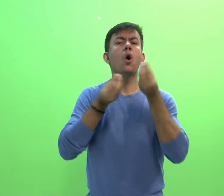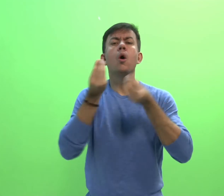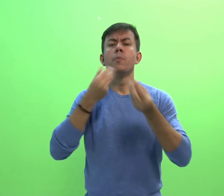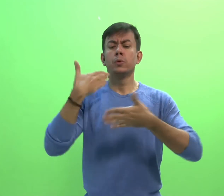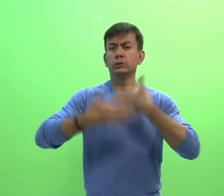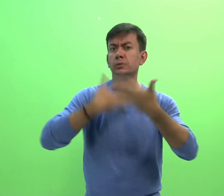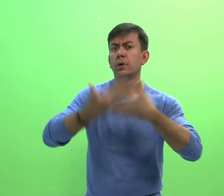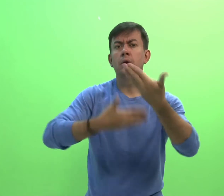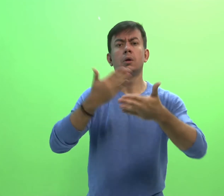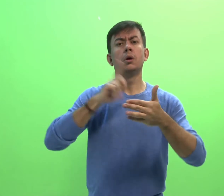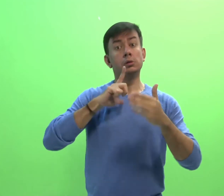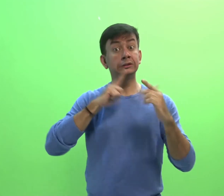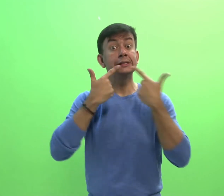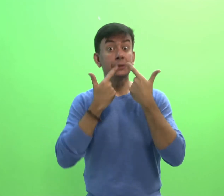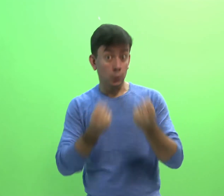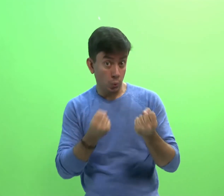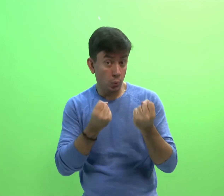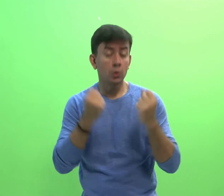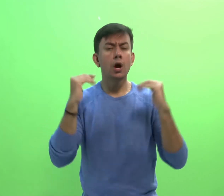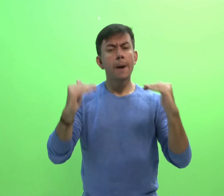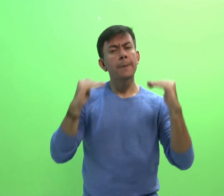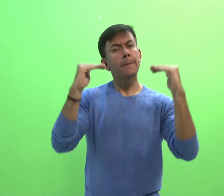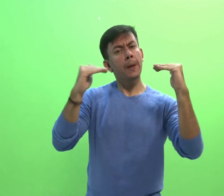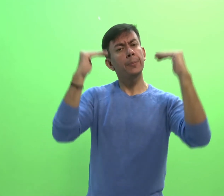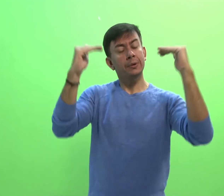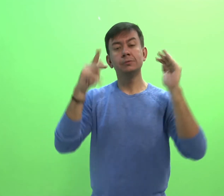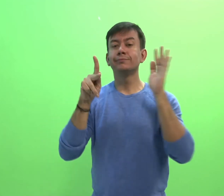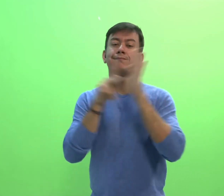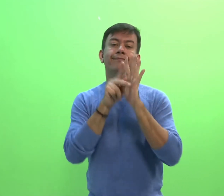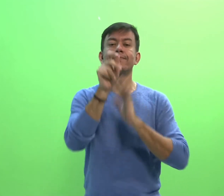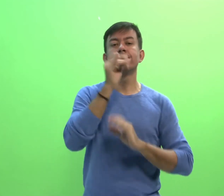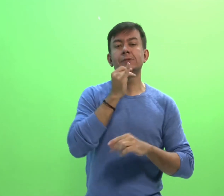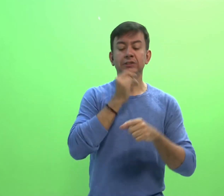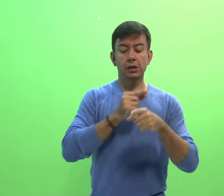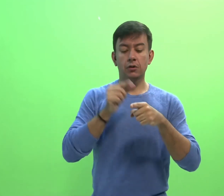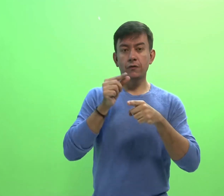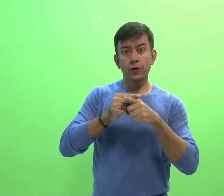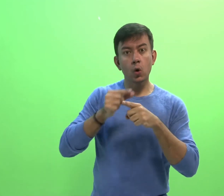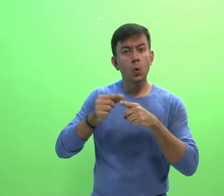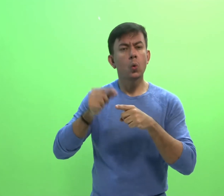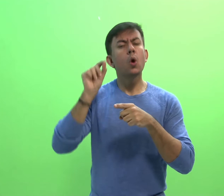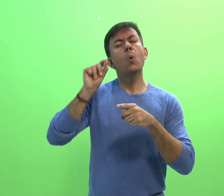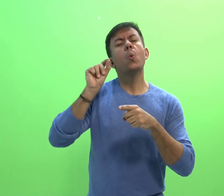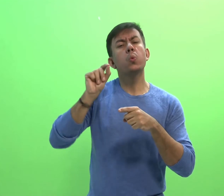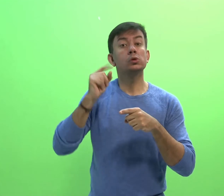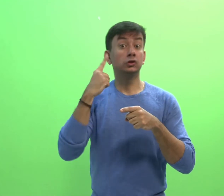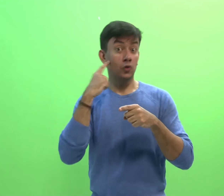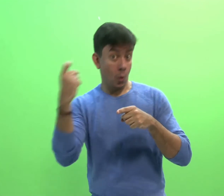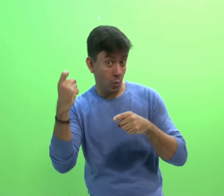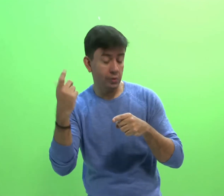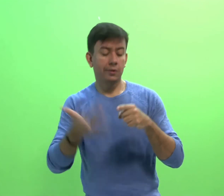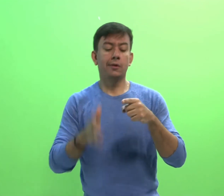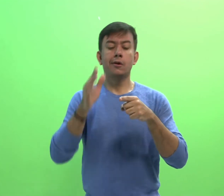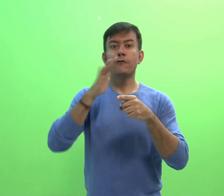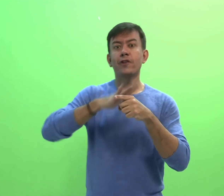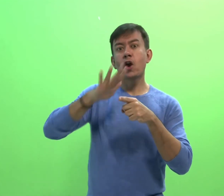presente no processo linguístico. Então temos os níveis. Por exemplo, a fonética, que estuda o som,